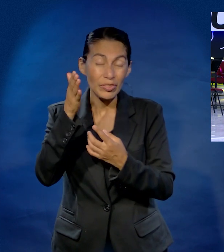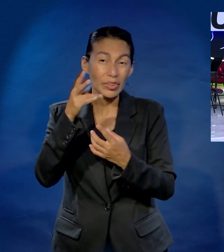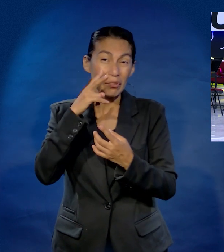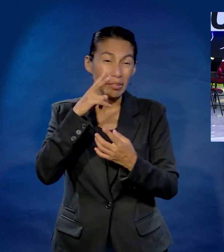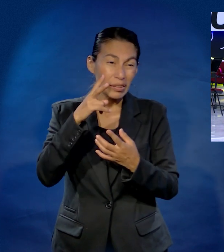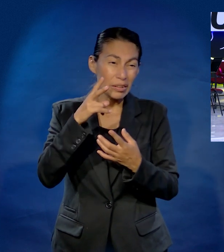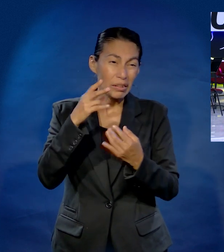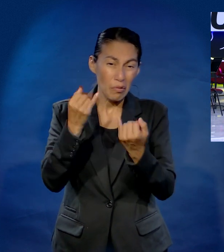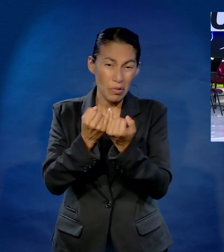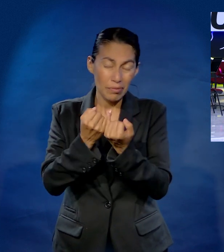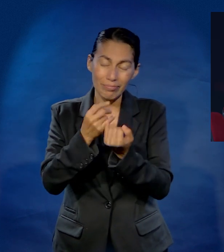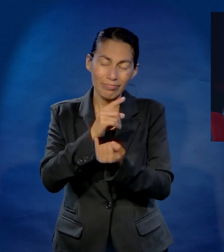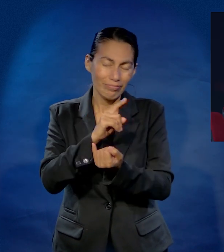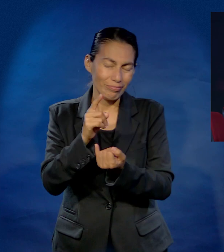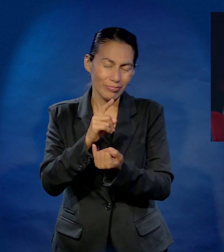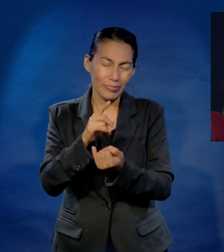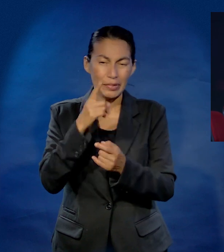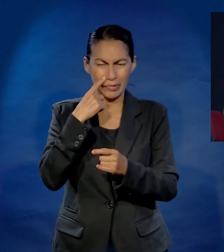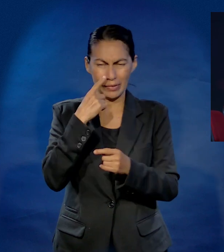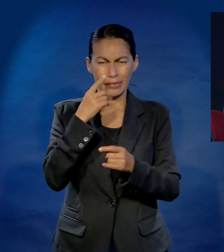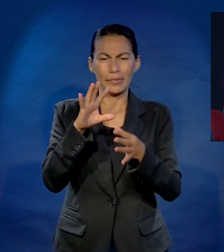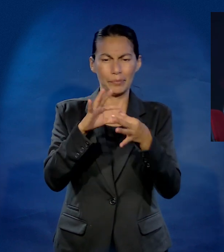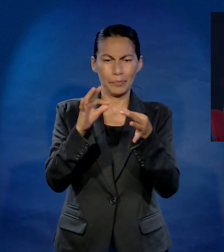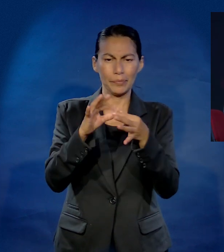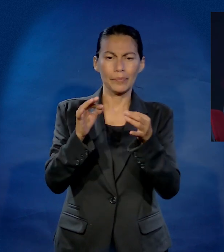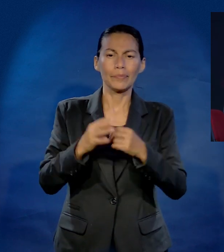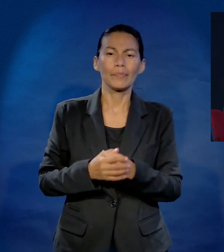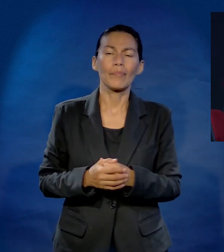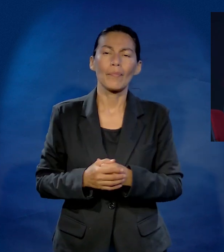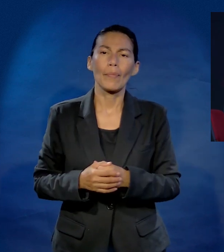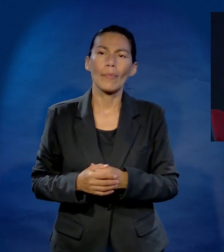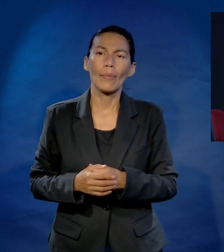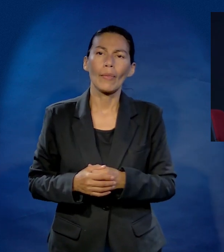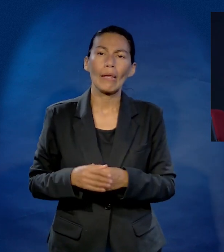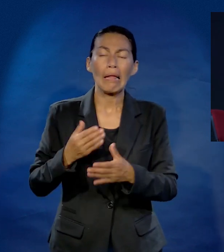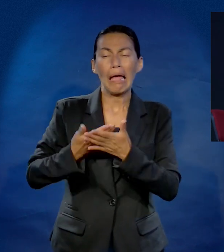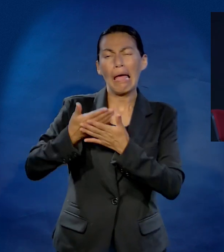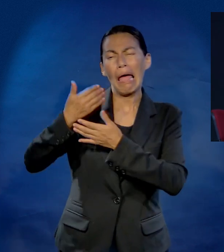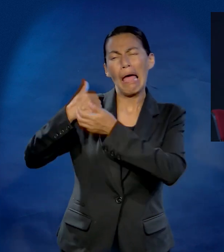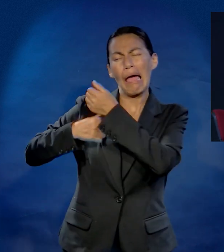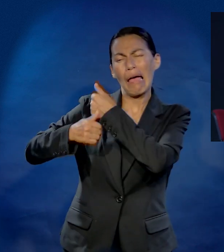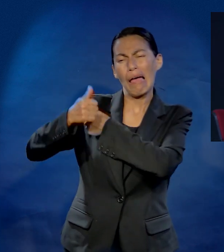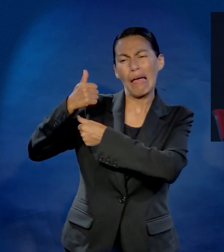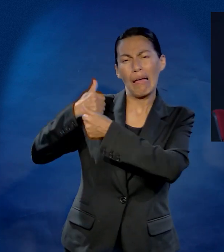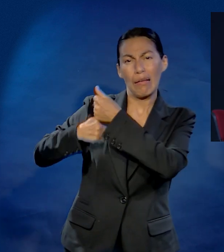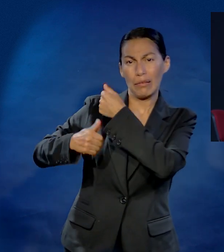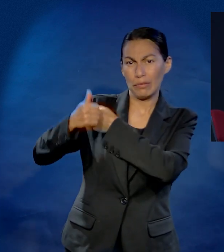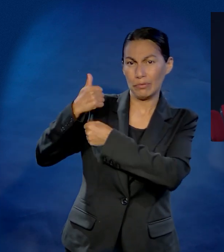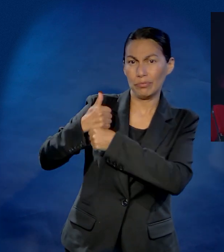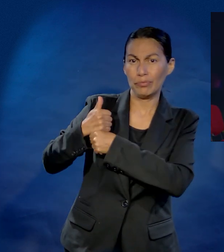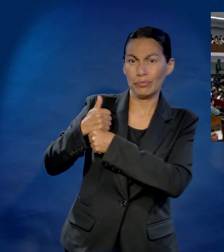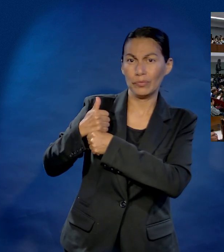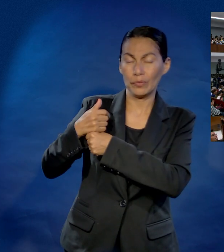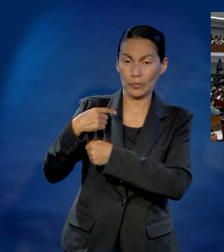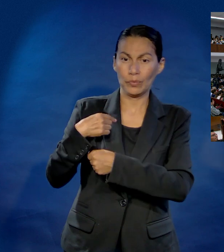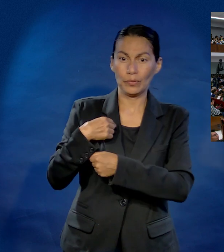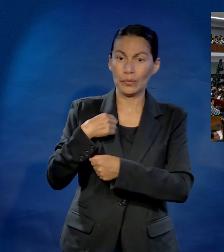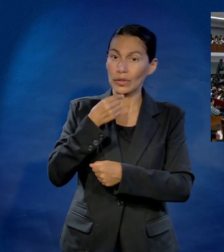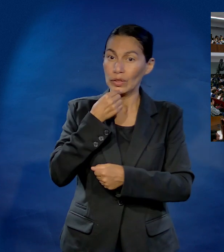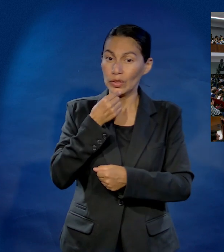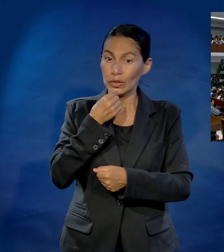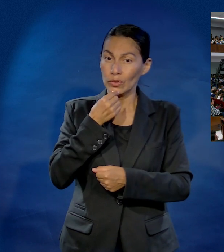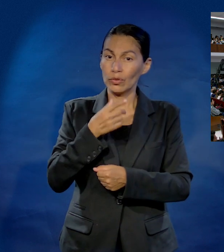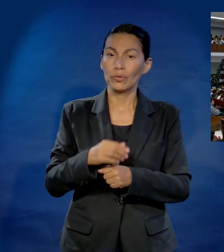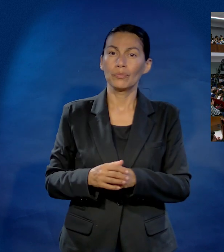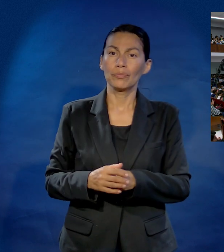ser humano normal las mira, sino como el Espíritu Santo nos impulsa a mirarlas. Déjeme ver si puedo explicar esto de la